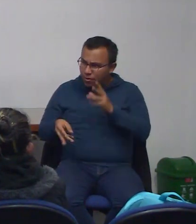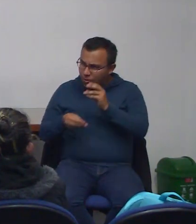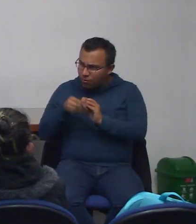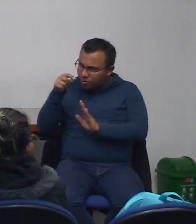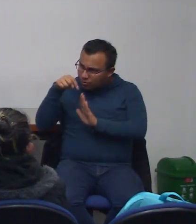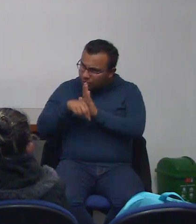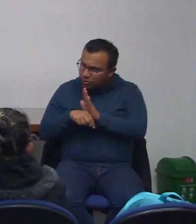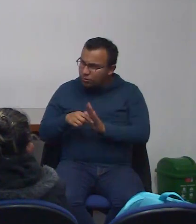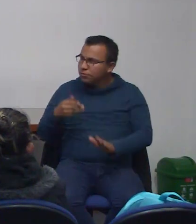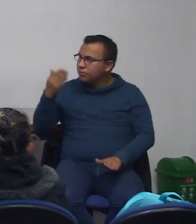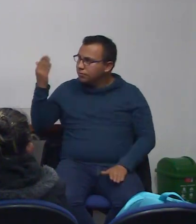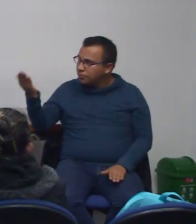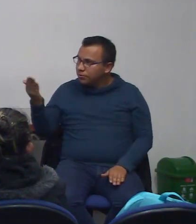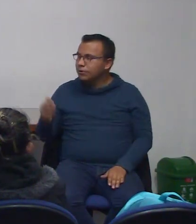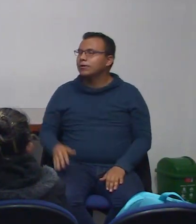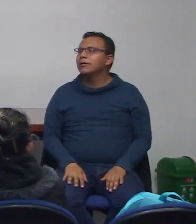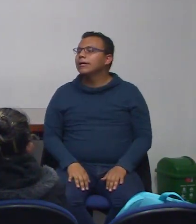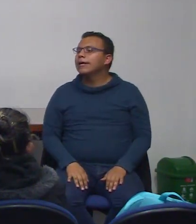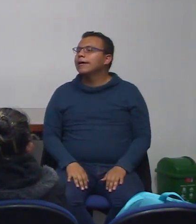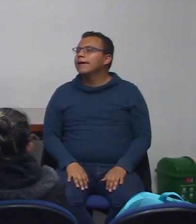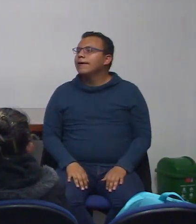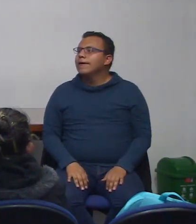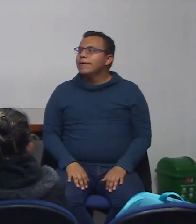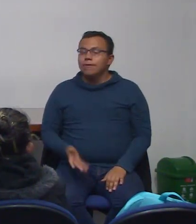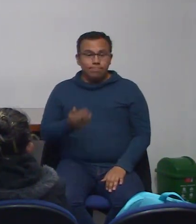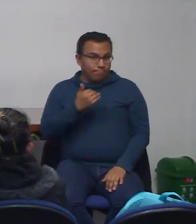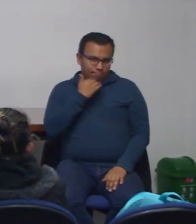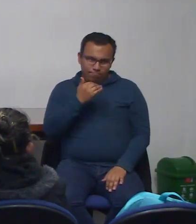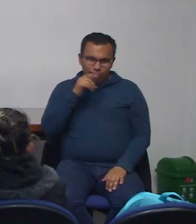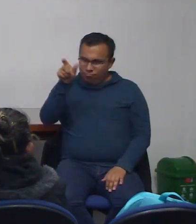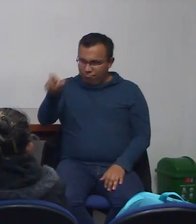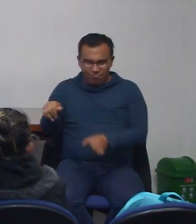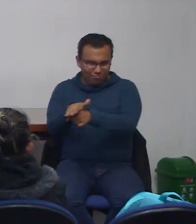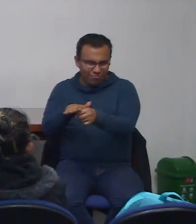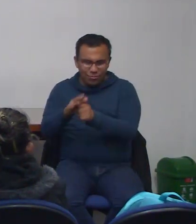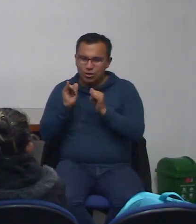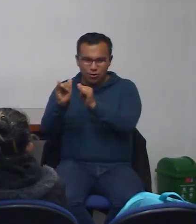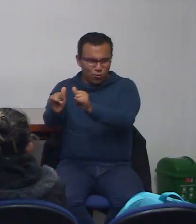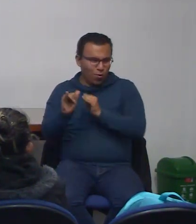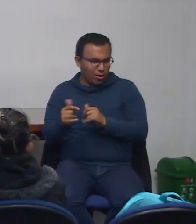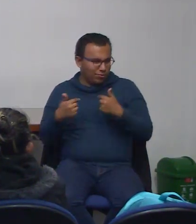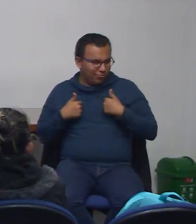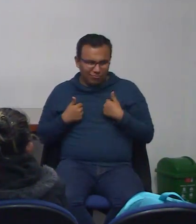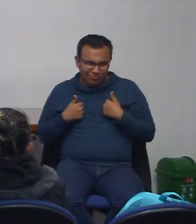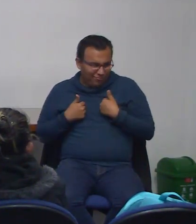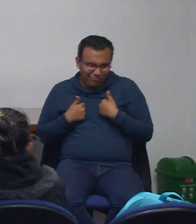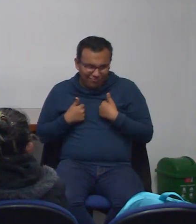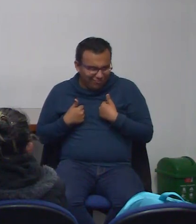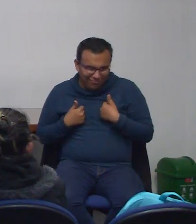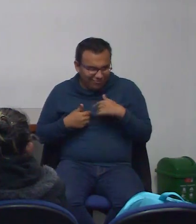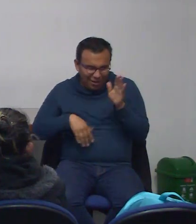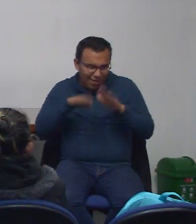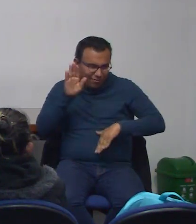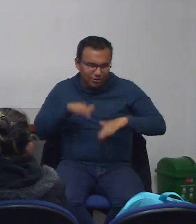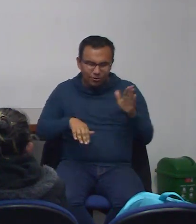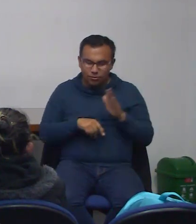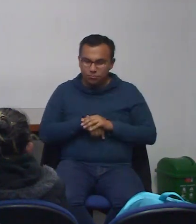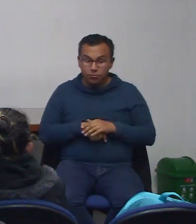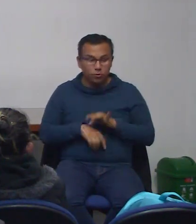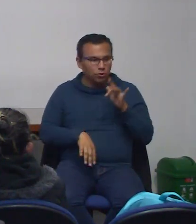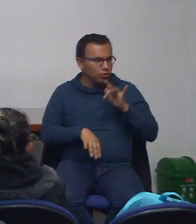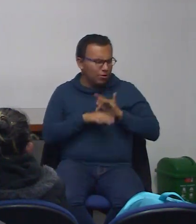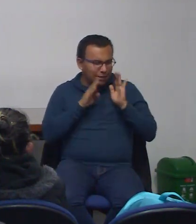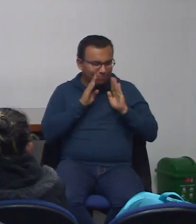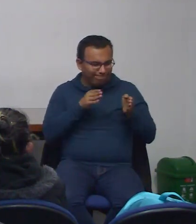de eso pues no solamente tu caso es el mío también Sí a mí me pasa que yo tengo que